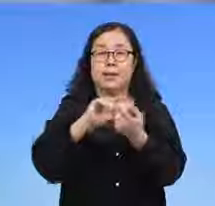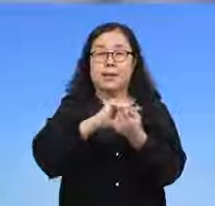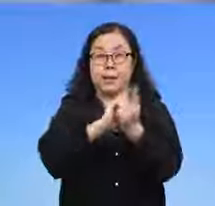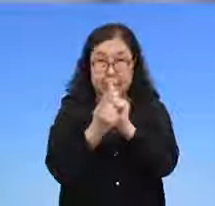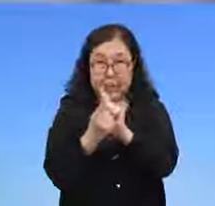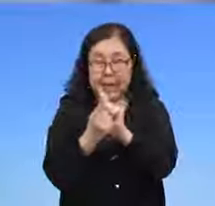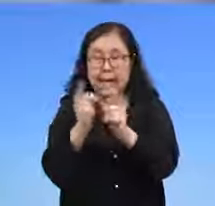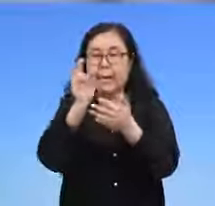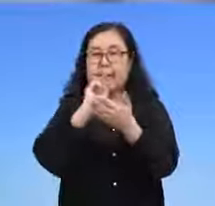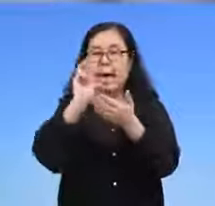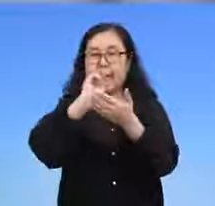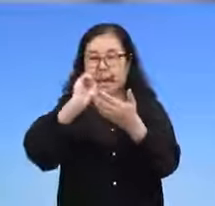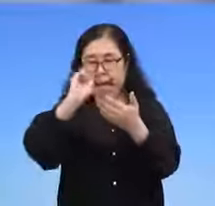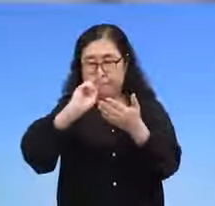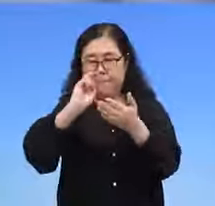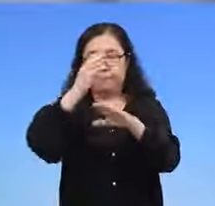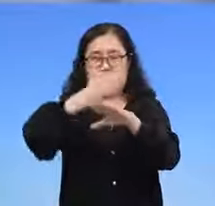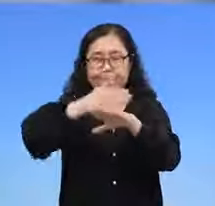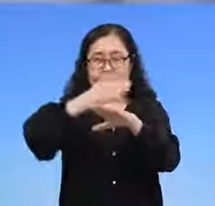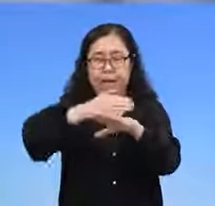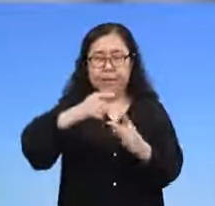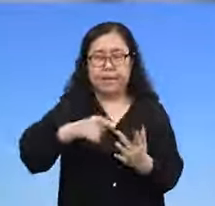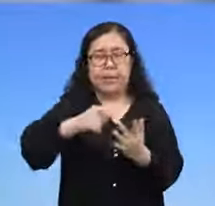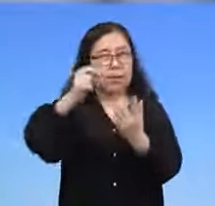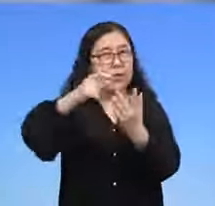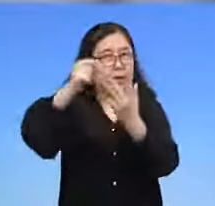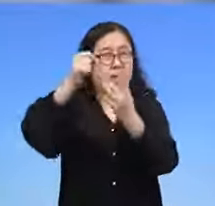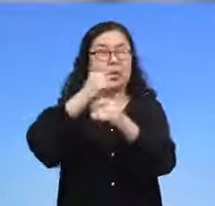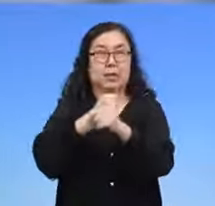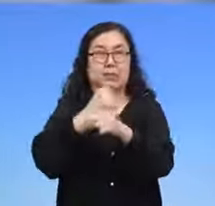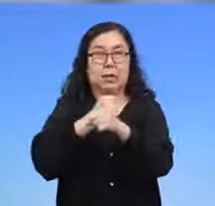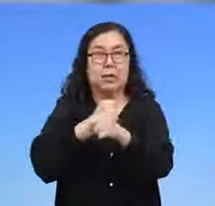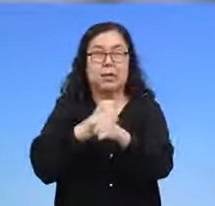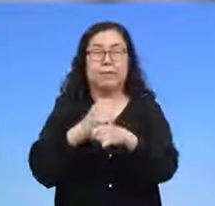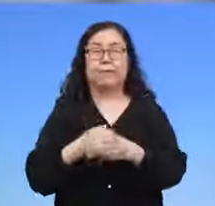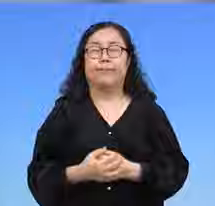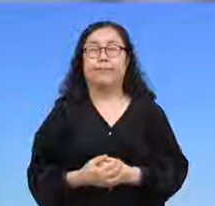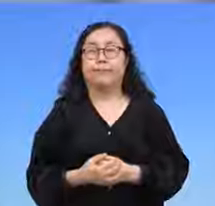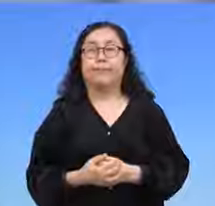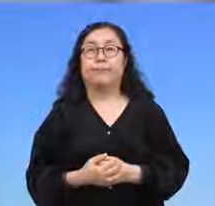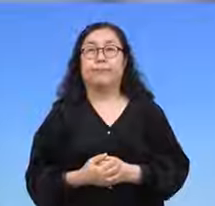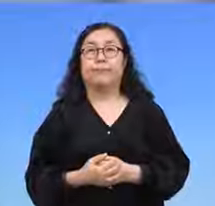찬양을 택한 거예요. 감사를 택한 겁니다. 그래서 선택적 감사라는 겁니다.